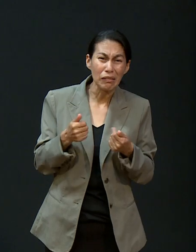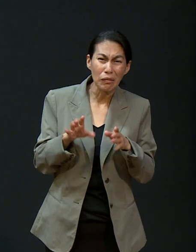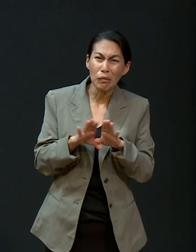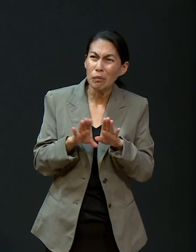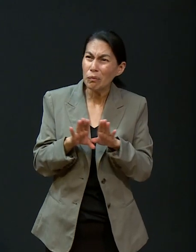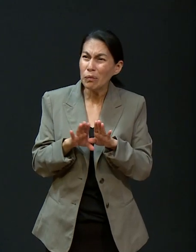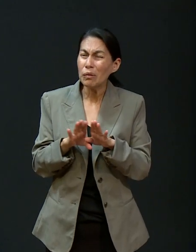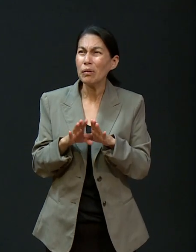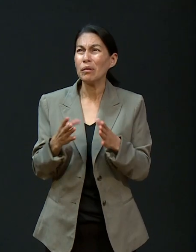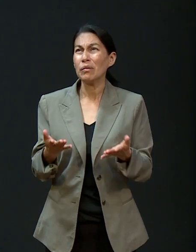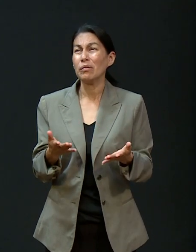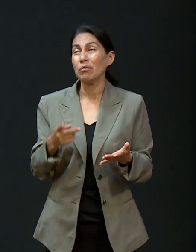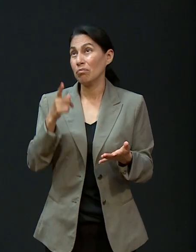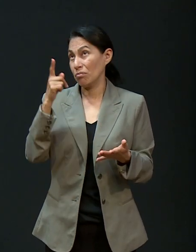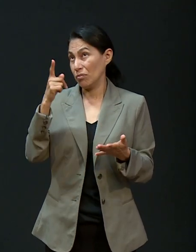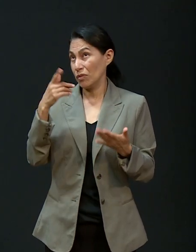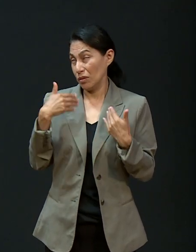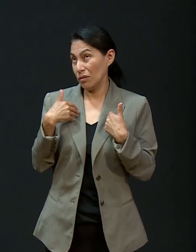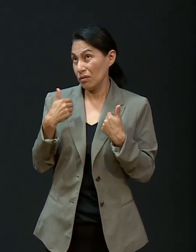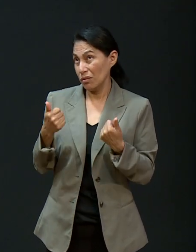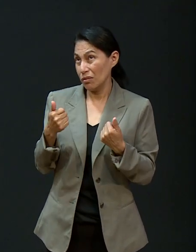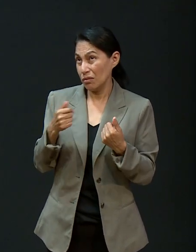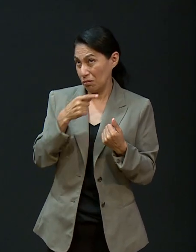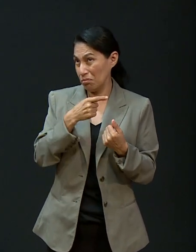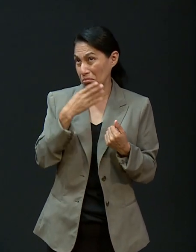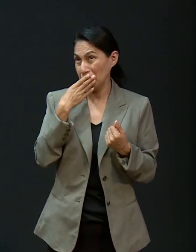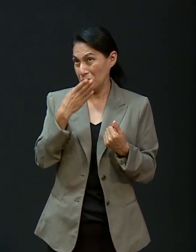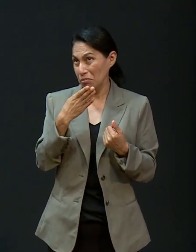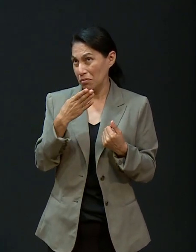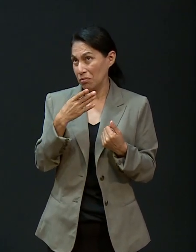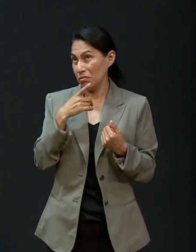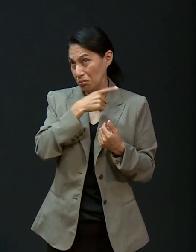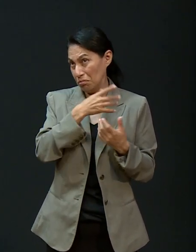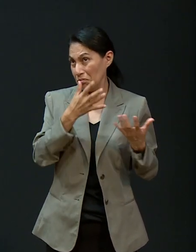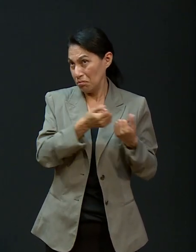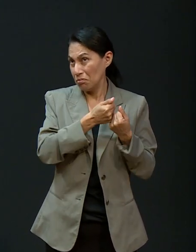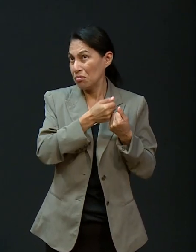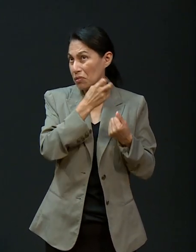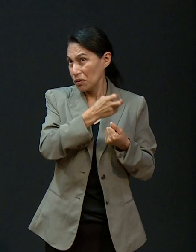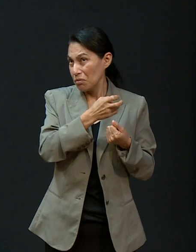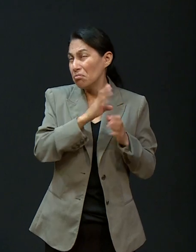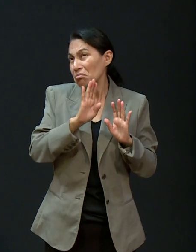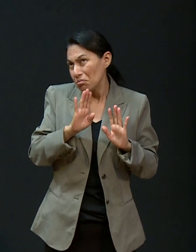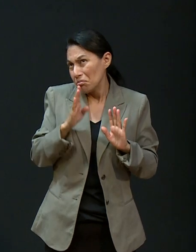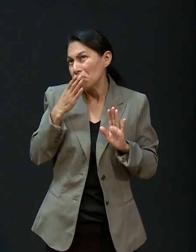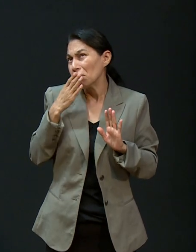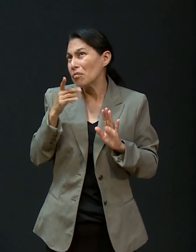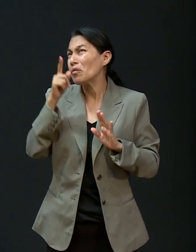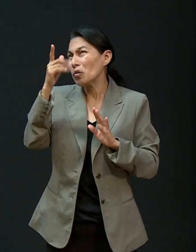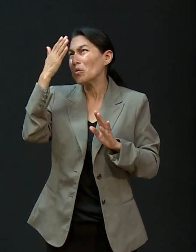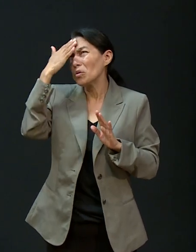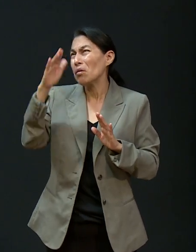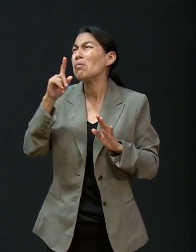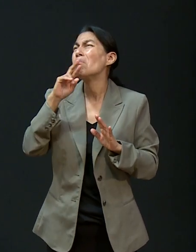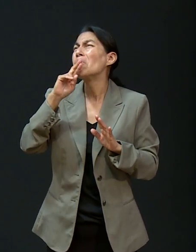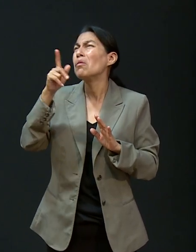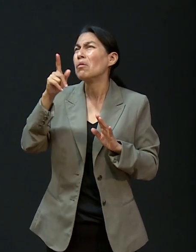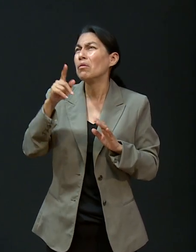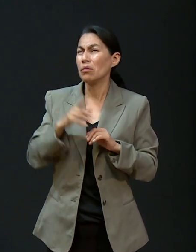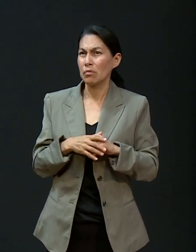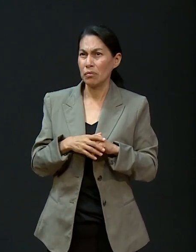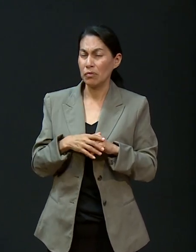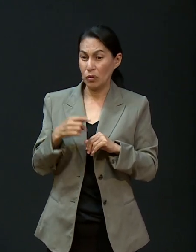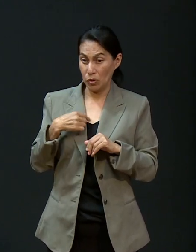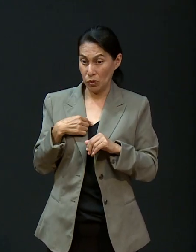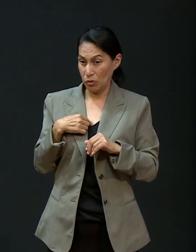Pero, Dios, si no hay manera, si tú entiendes que lo mejor es este, que él se salve, tú sabes lo mejor y lo